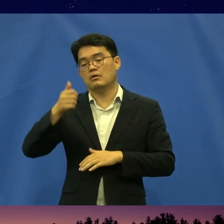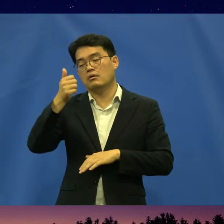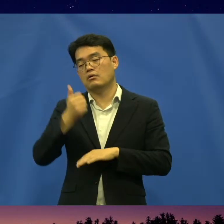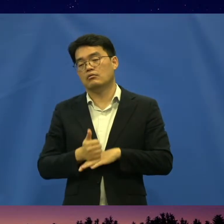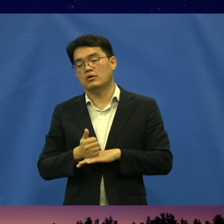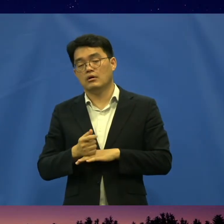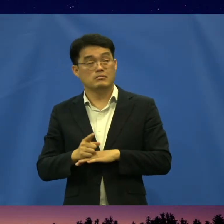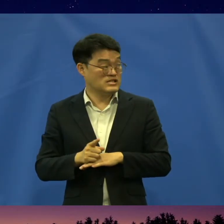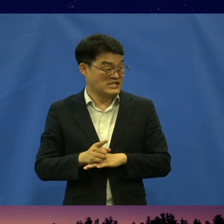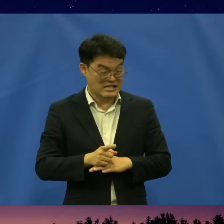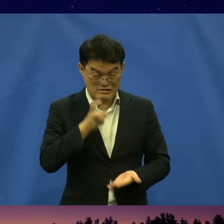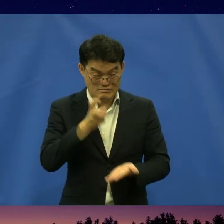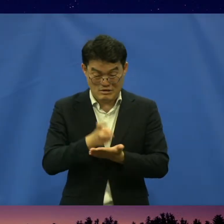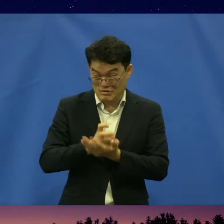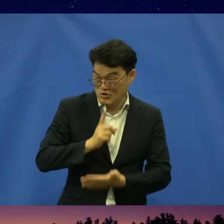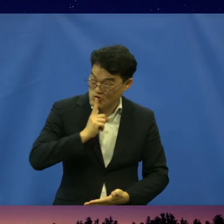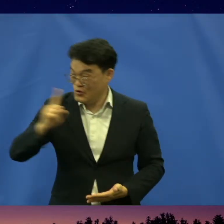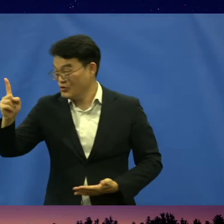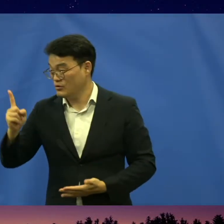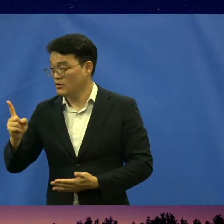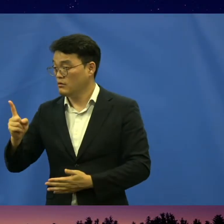여러분 살겠어요, 여러분.